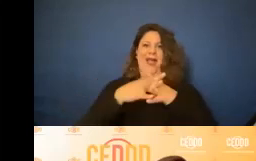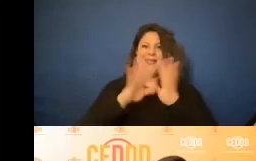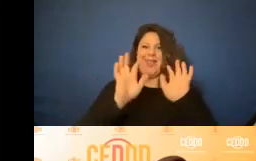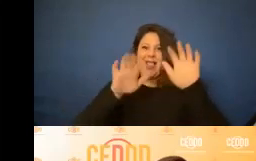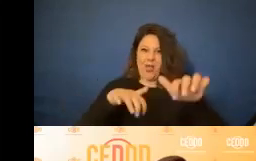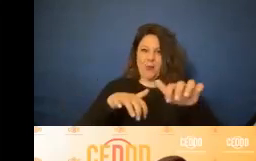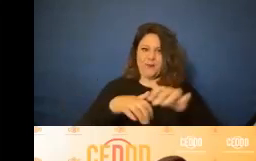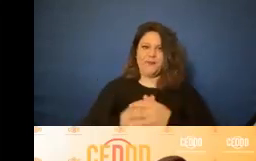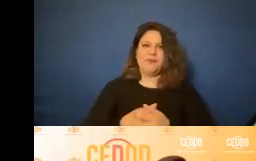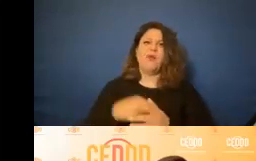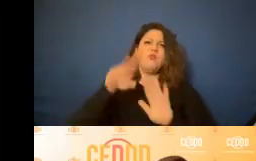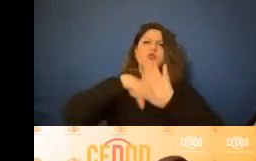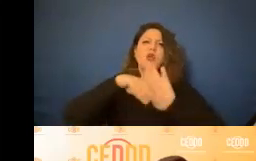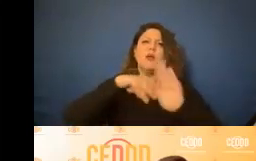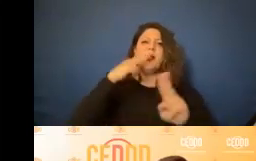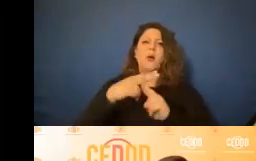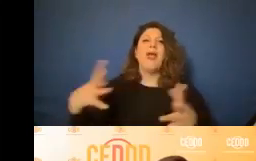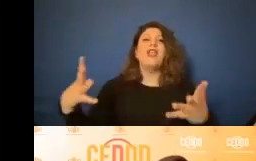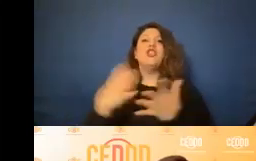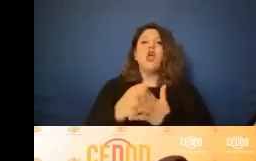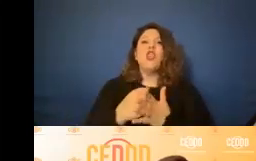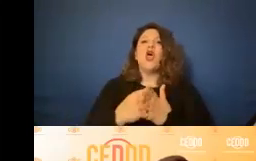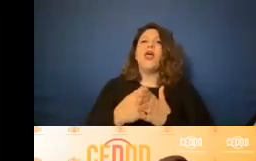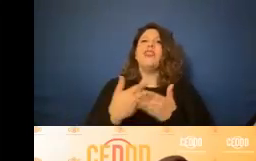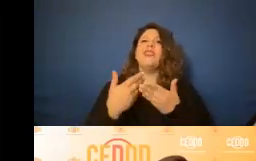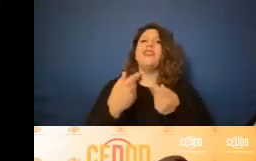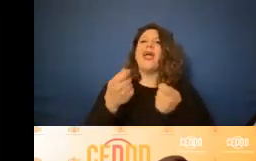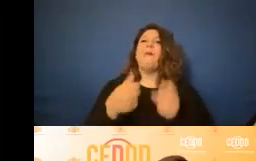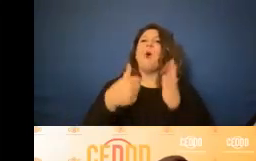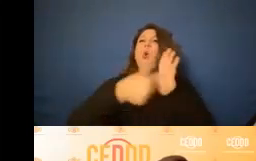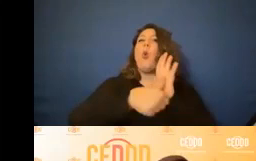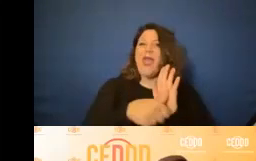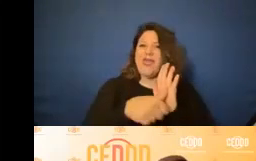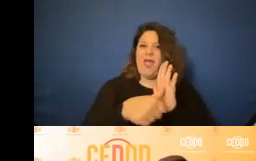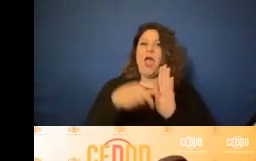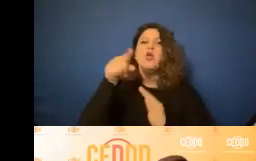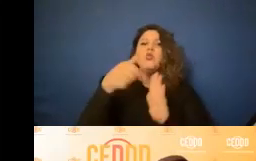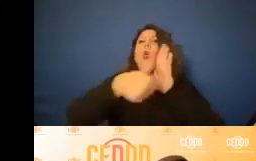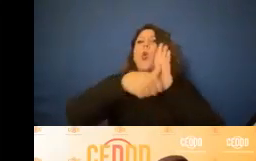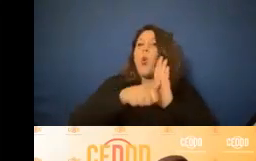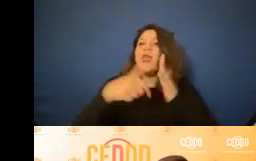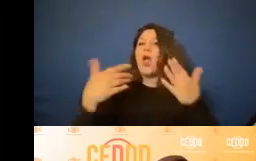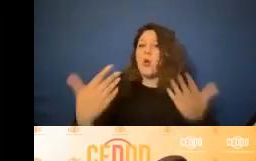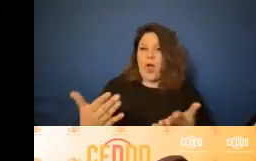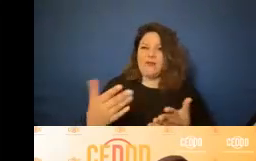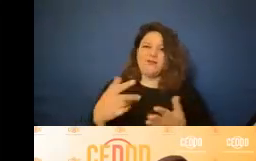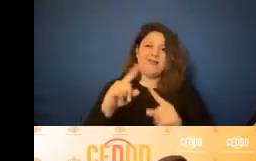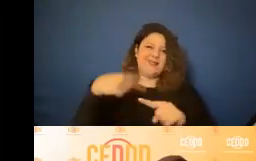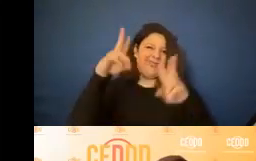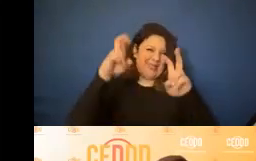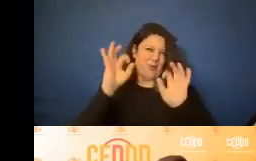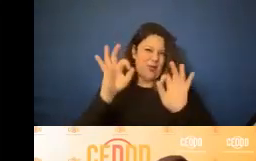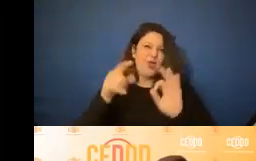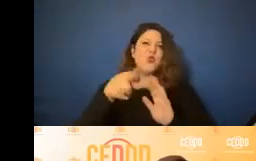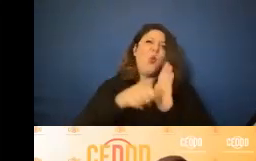un programa que se llama Todos dejamos huella, ¿verdad? ¿Qué huellas dejas tú? Este es el siguiente título, ¿verdad?